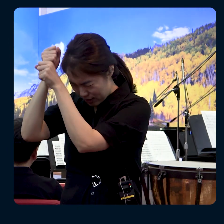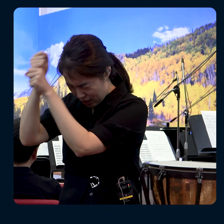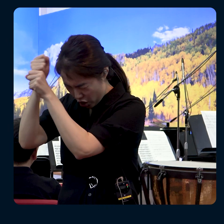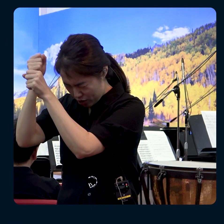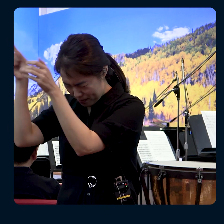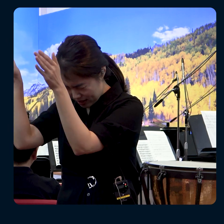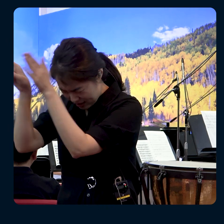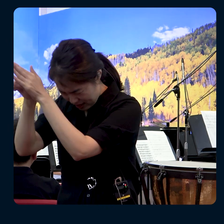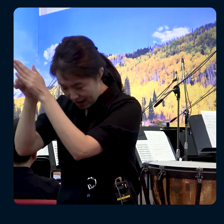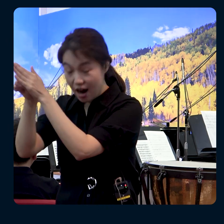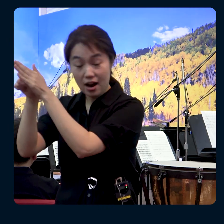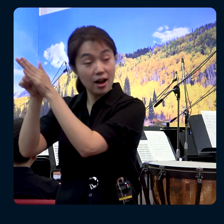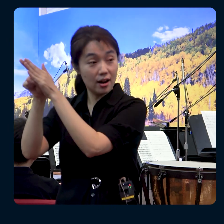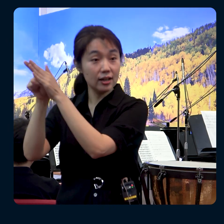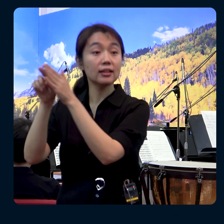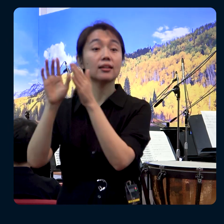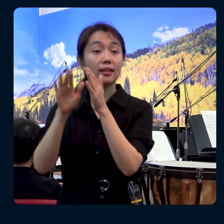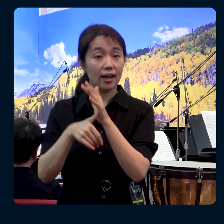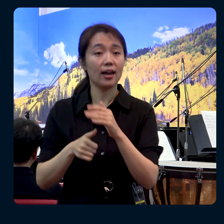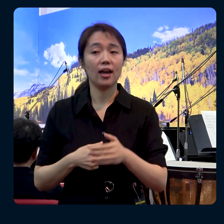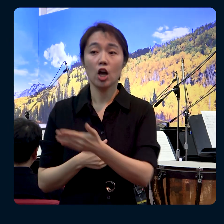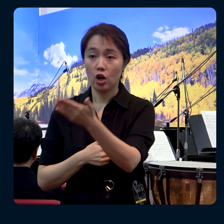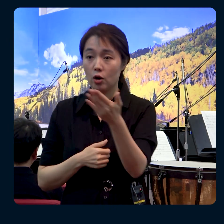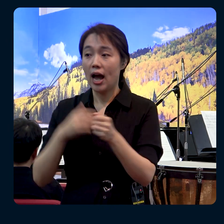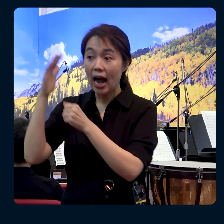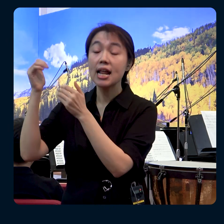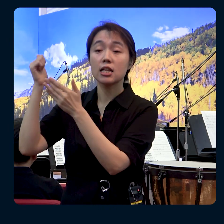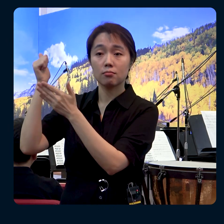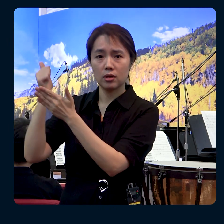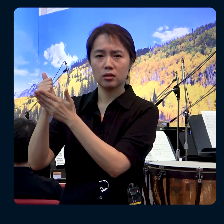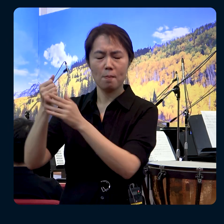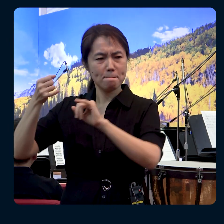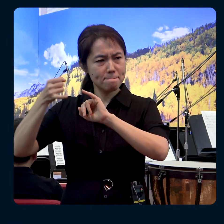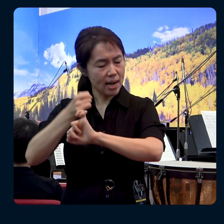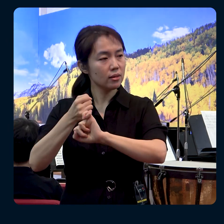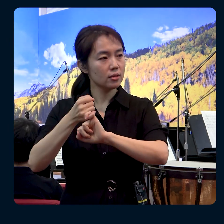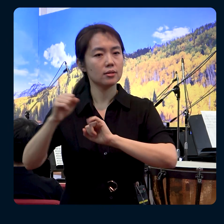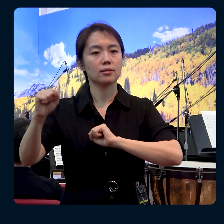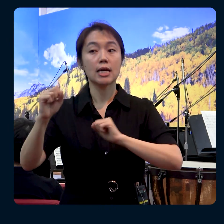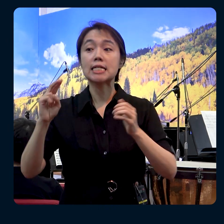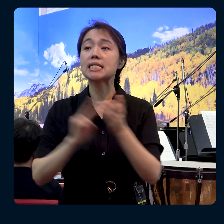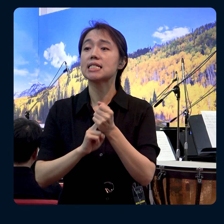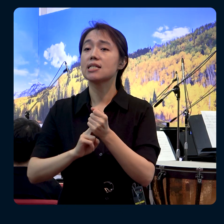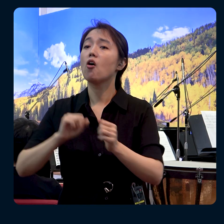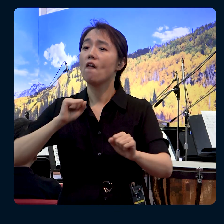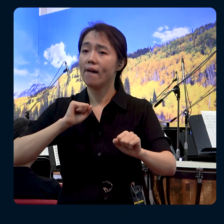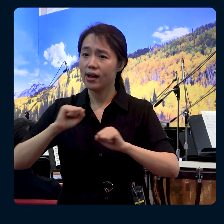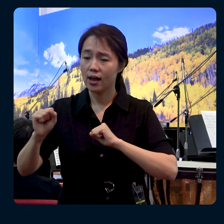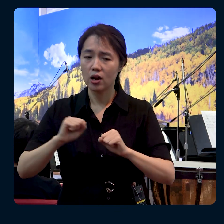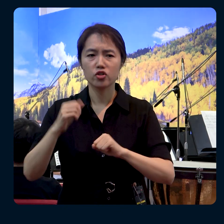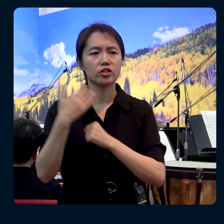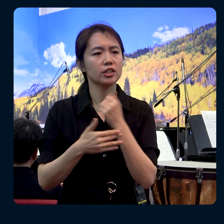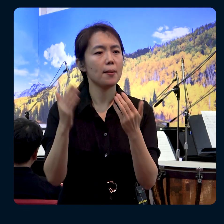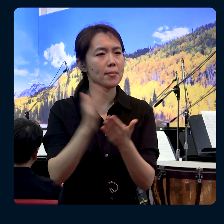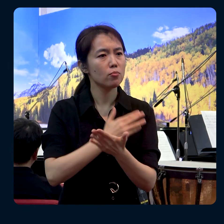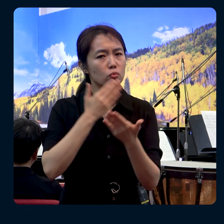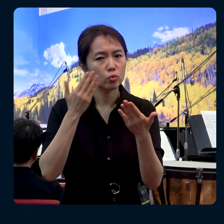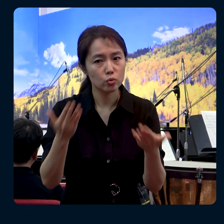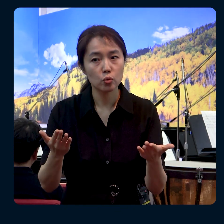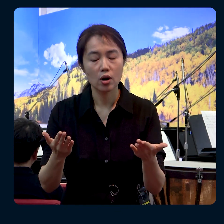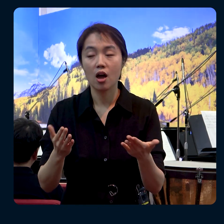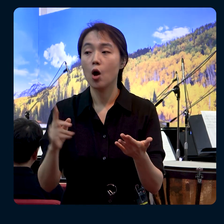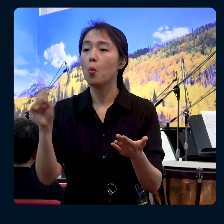신뢰하고 붙들고 나가면 우리 하나님께서 반드시 일하시고 반드시 역사하시고 은혜를